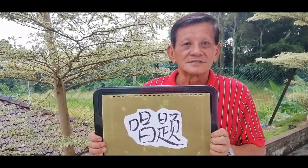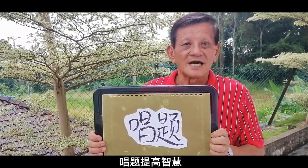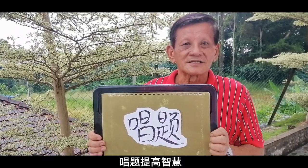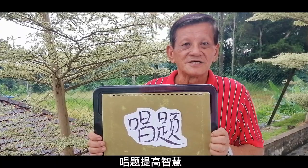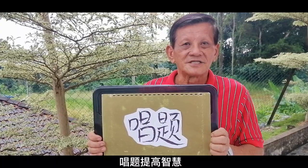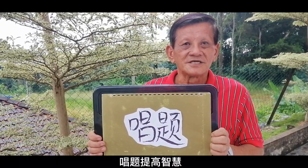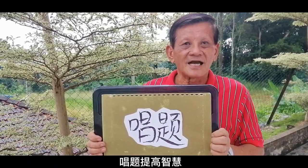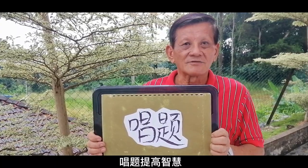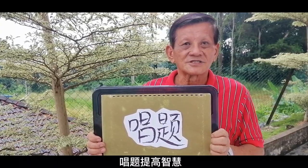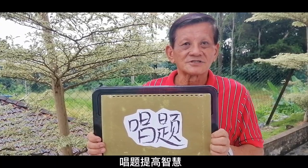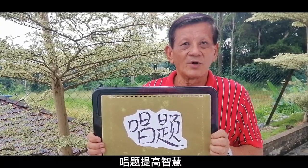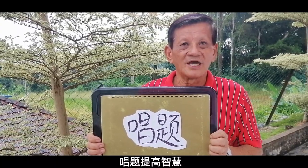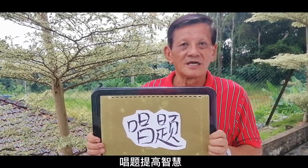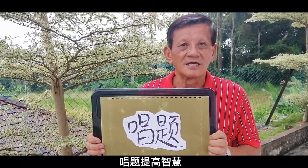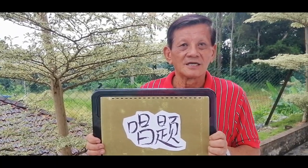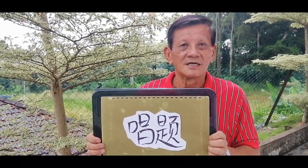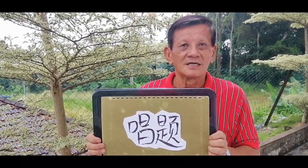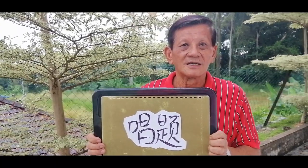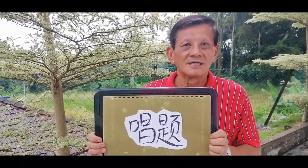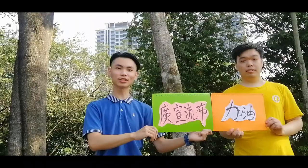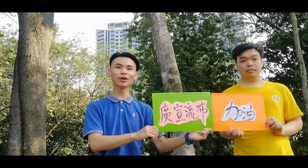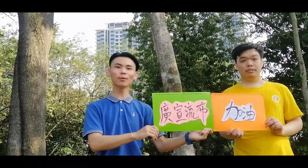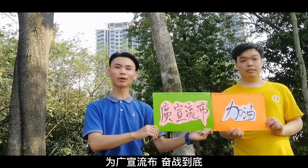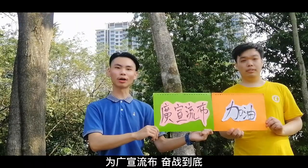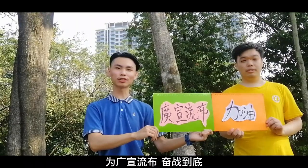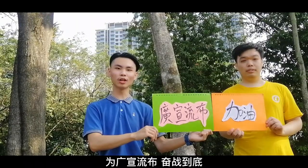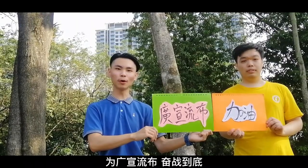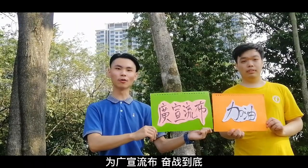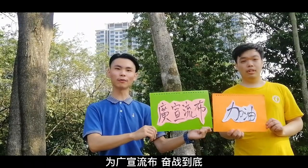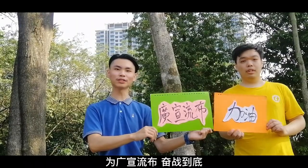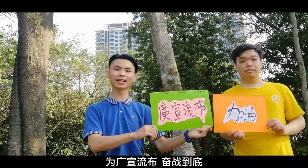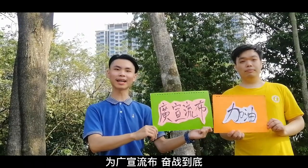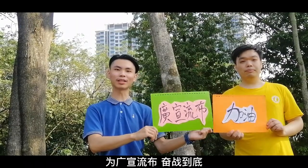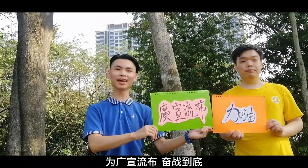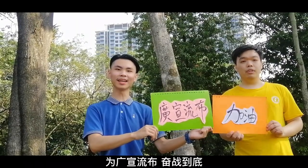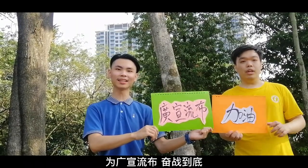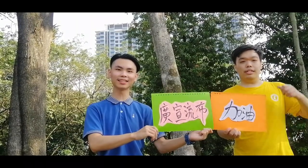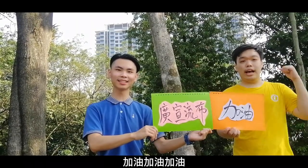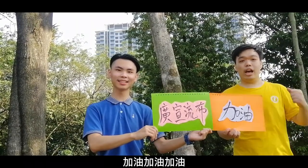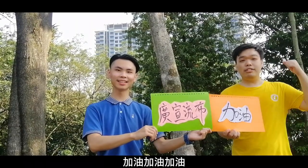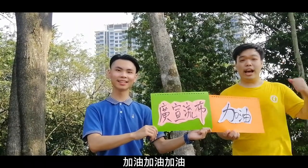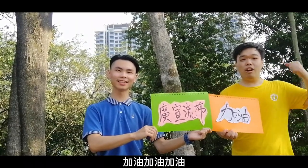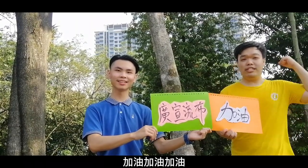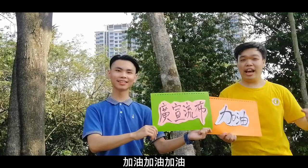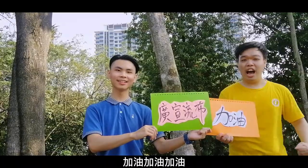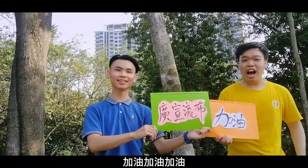唱题提高智慧， 为广宣的部奋战到底， 加油加油加油。